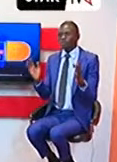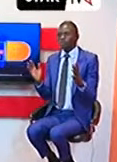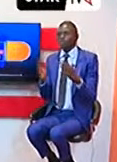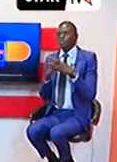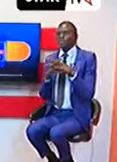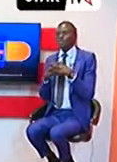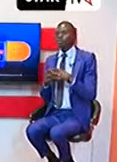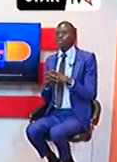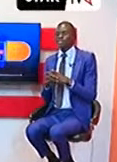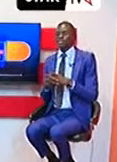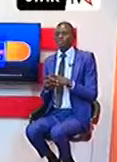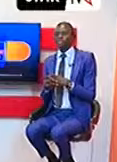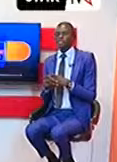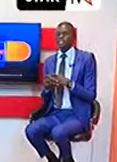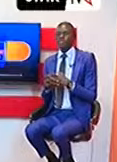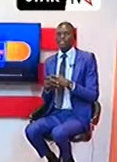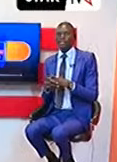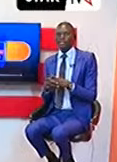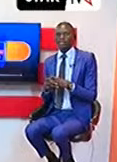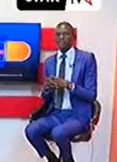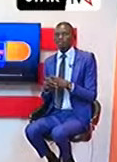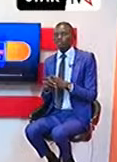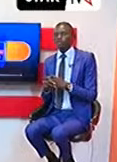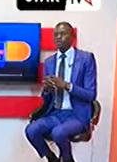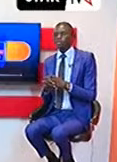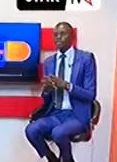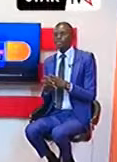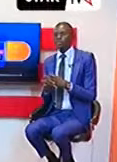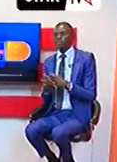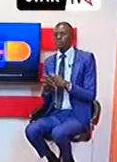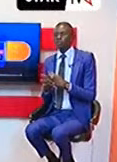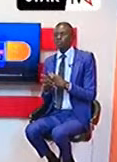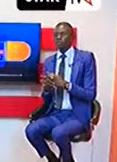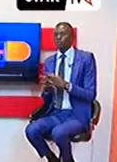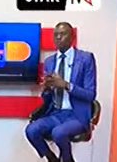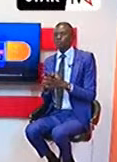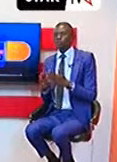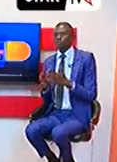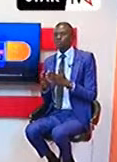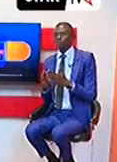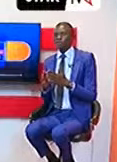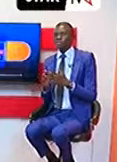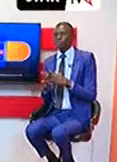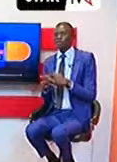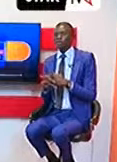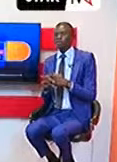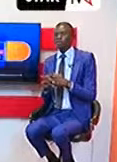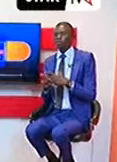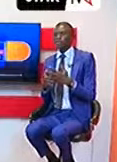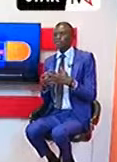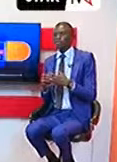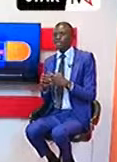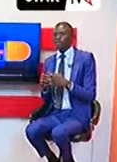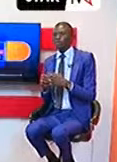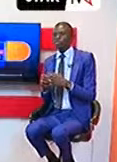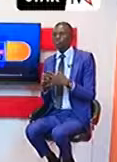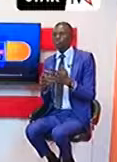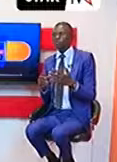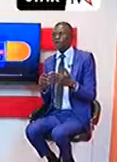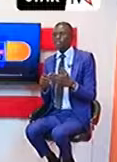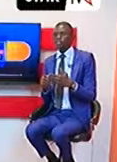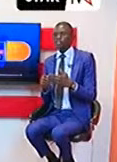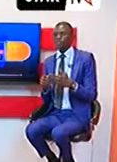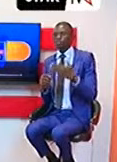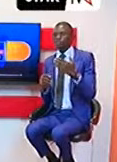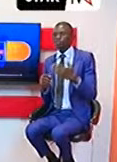byebyo naye mukkirize tuleete ekibala ekirala ekisembyeyo ekibadde ekyokusatu kwetugenda okusinziira okutematema n'okugatako ebigambo ebinyonyola